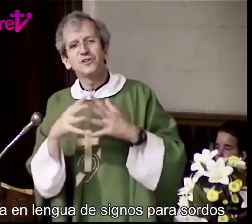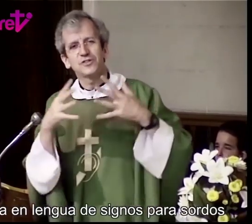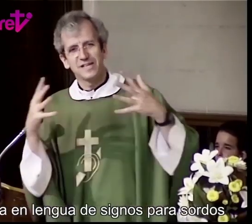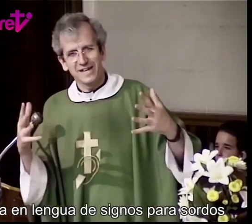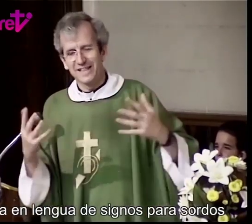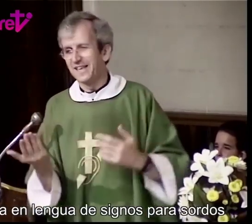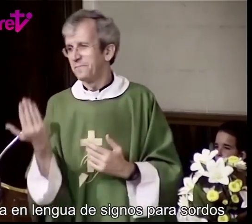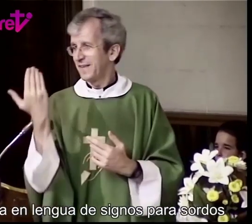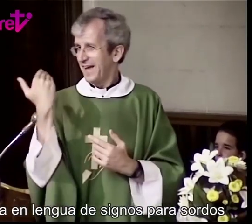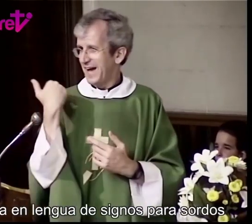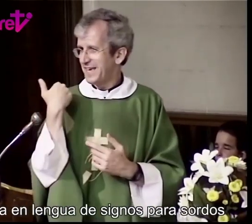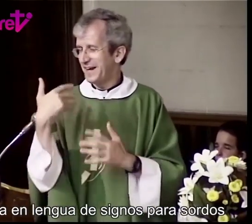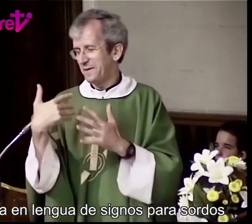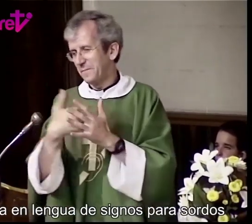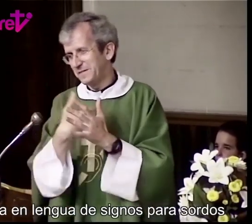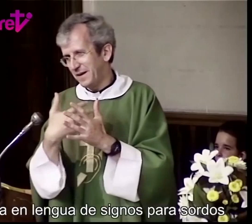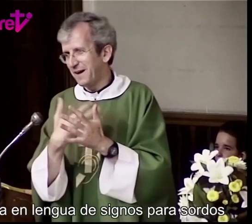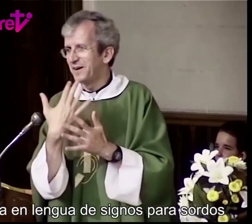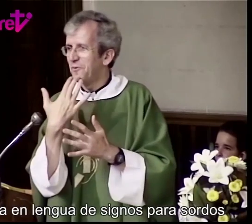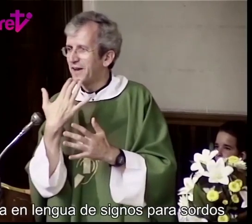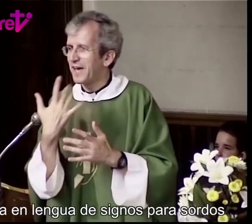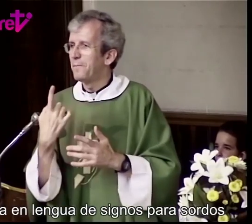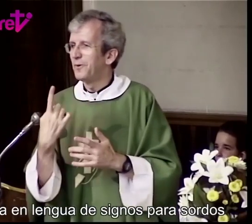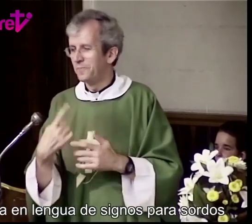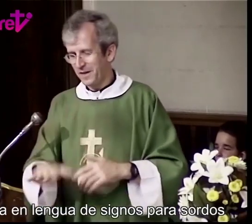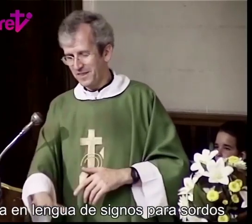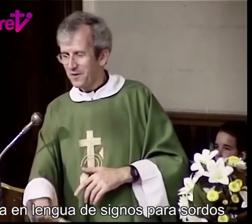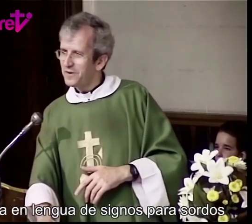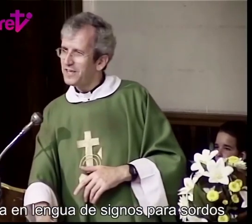que es grande. Ayer me explicaban un ejemplo de un niño